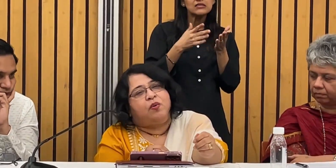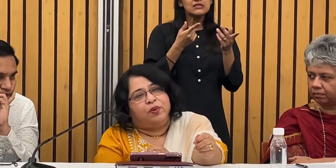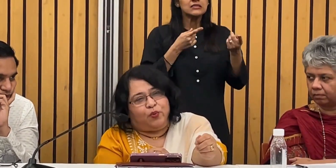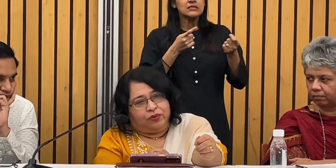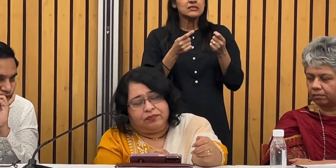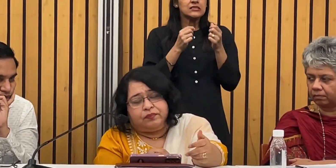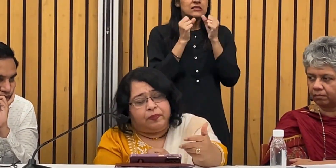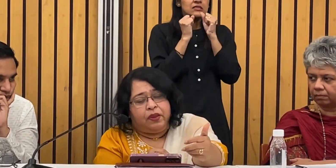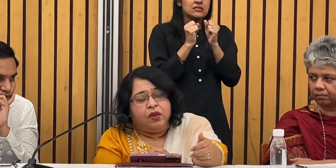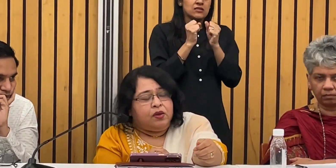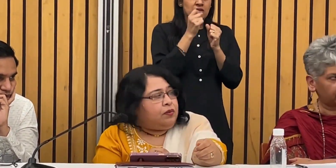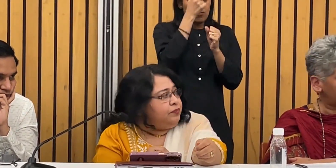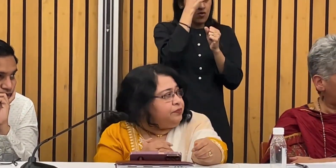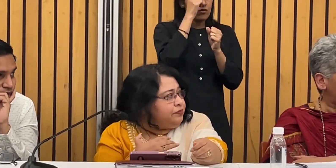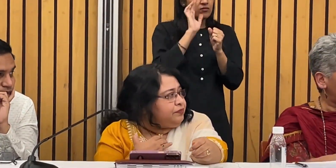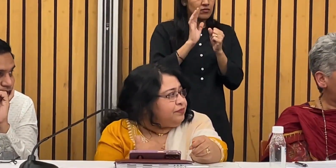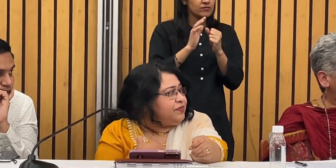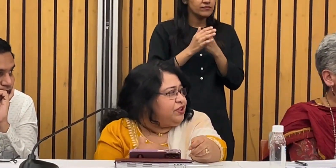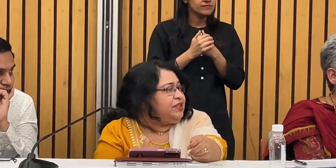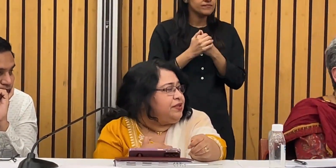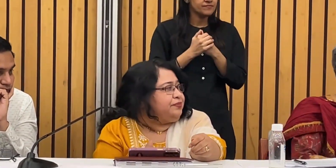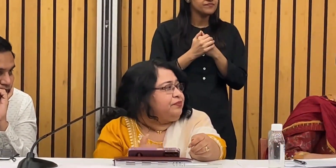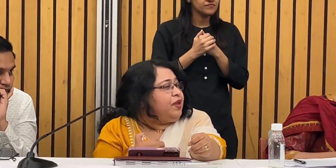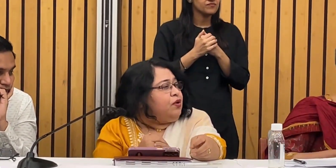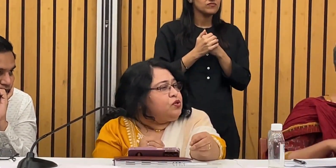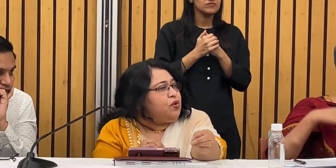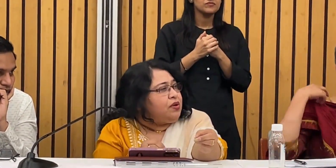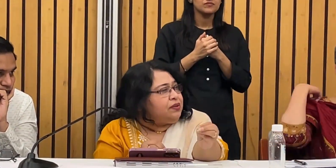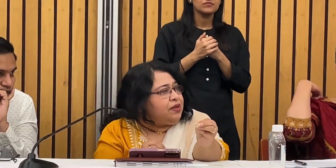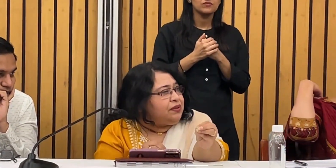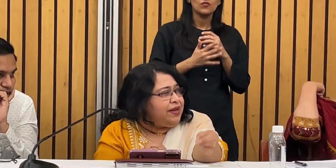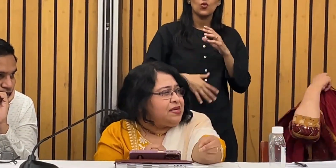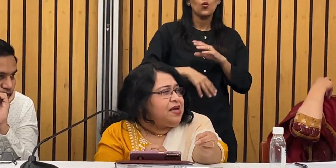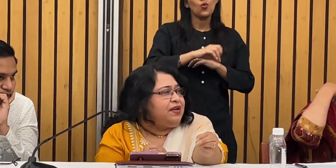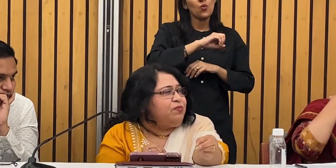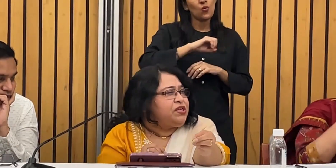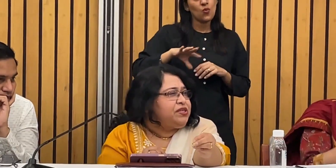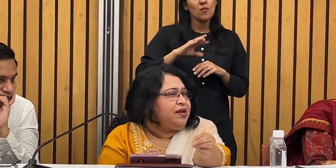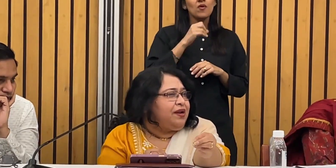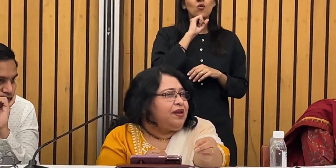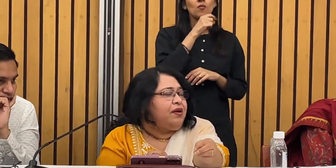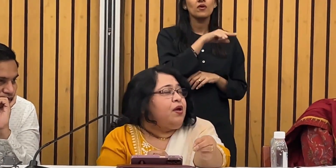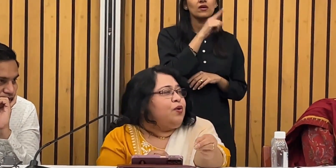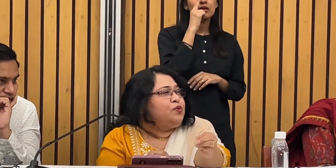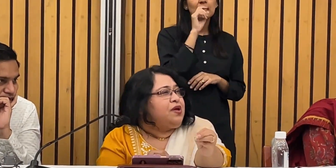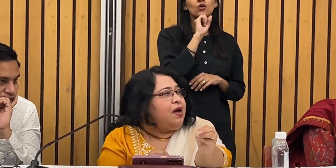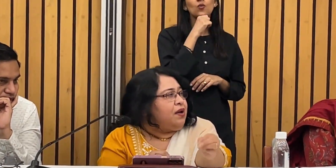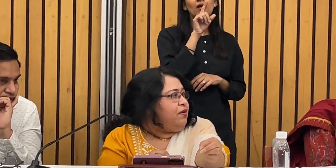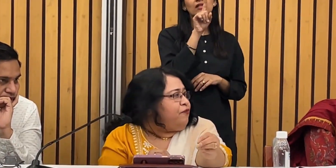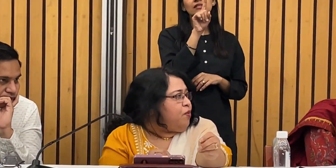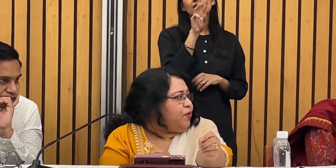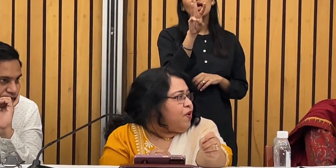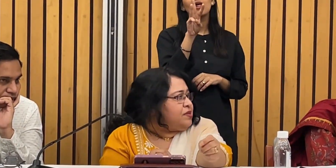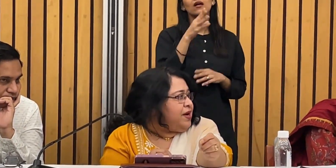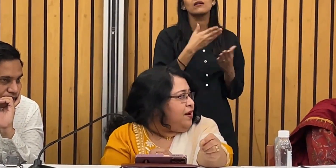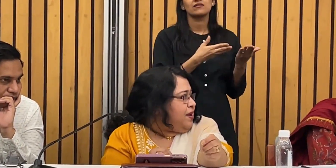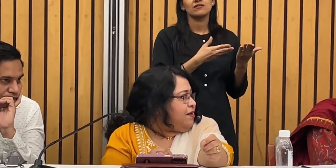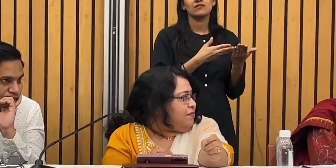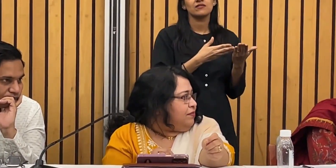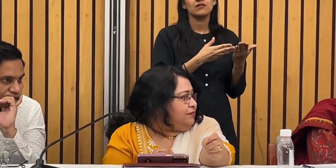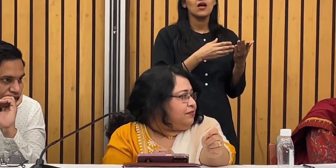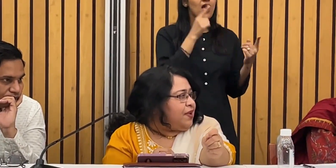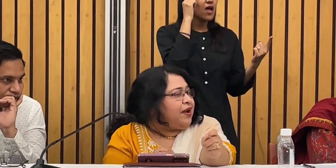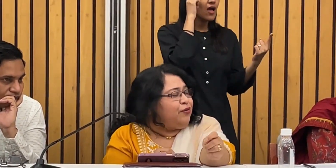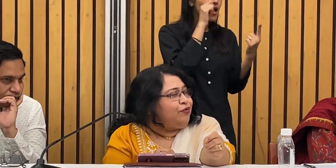management में problem हो. जी जी. So 13 साल की बच्ची के लिए उसका uninformed consent